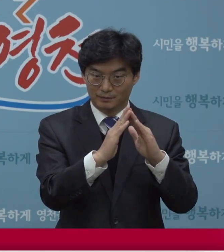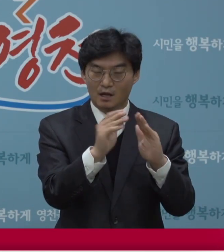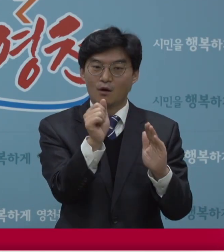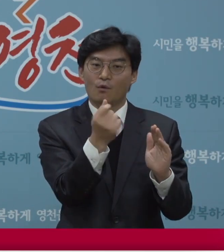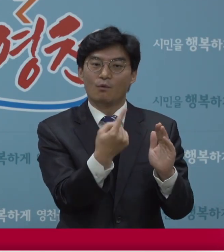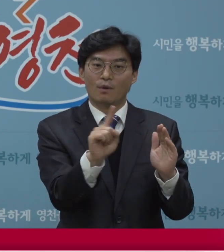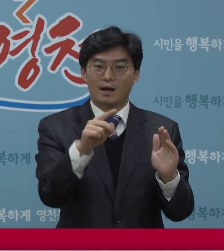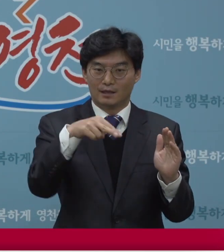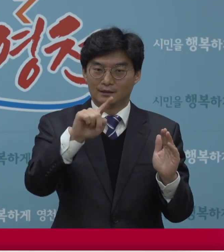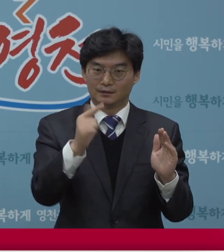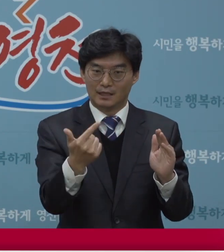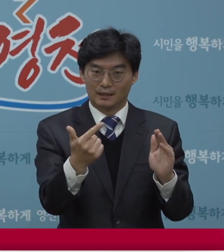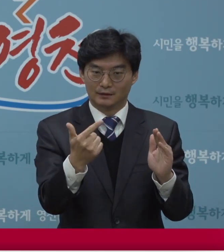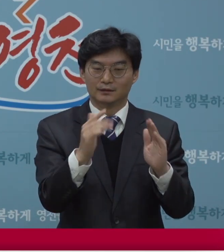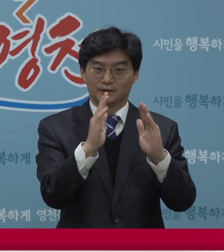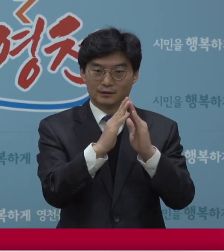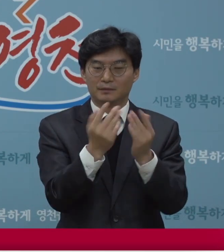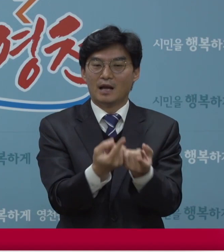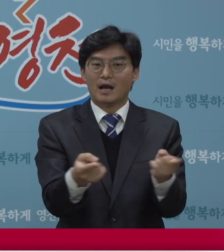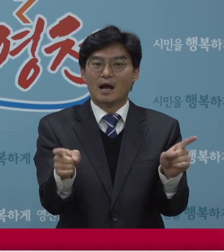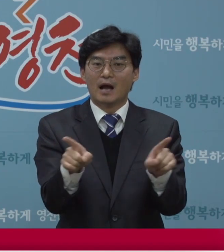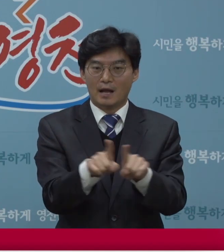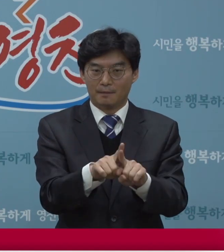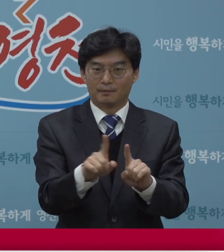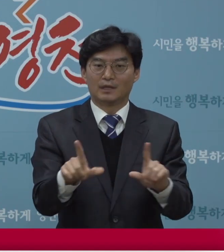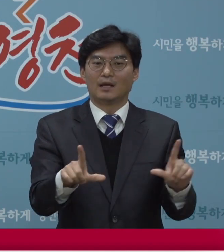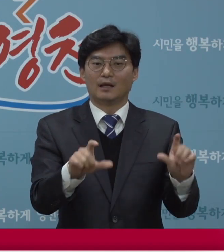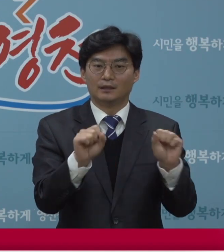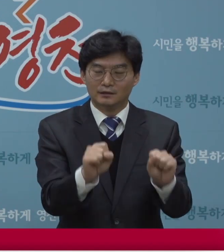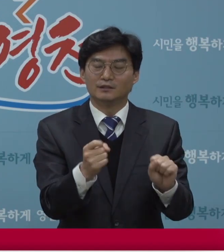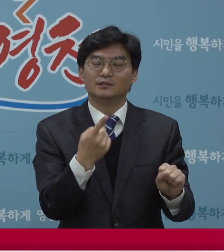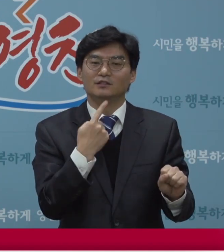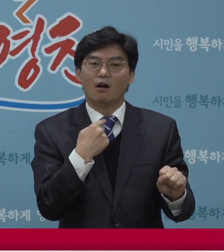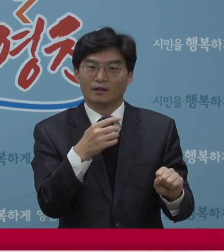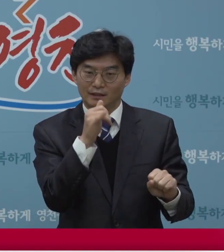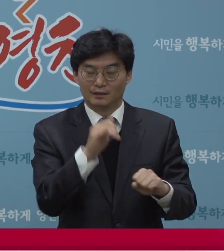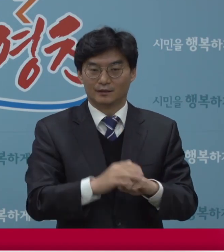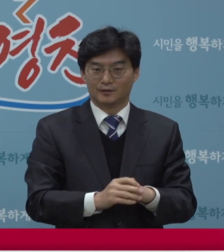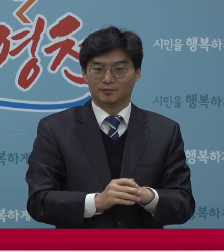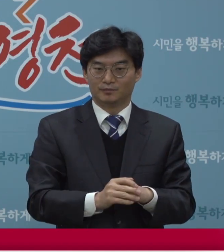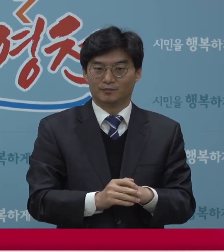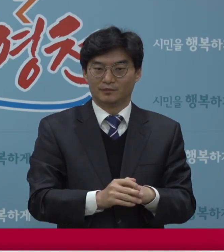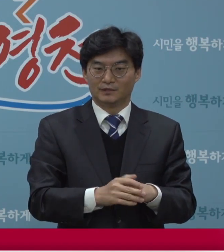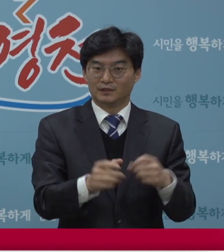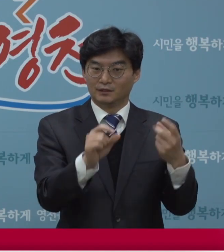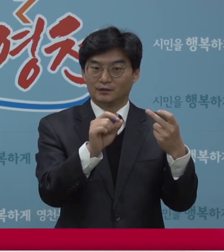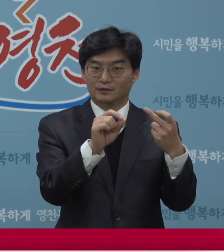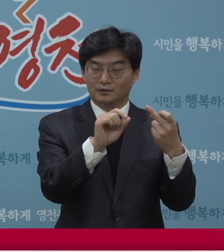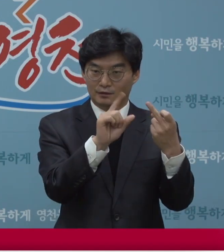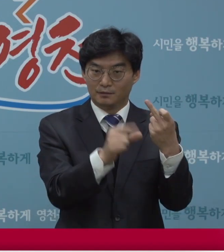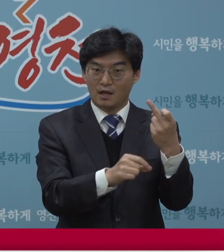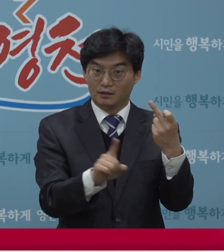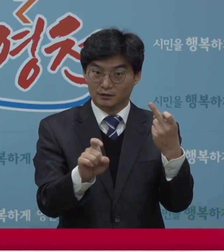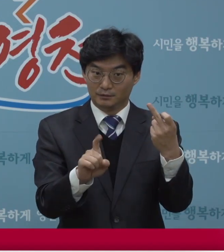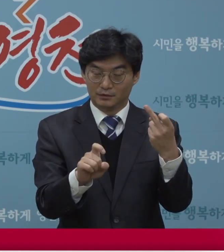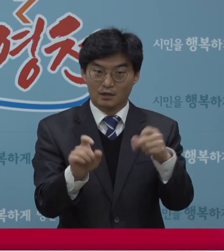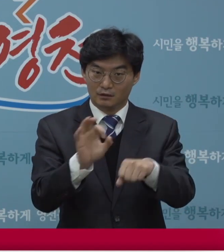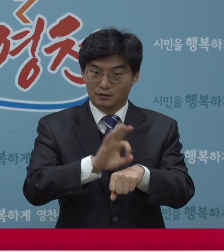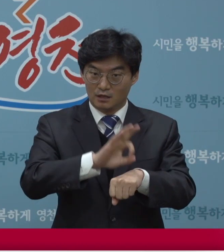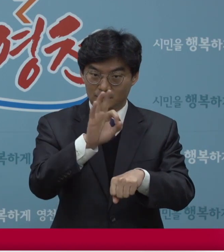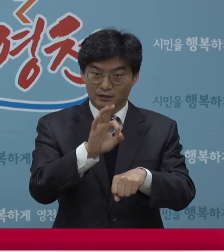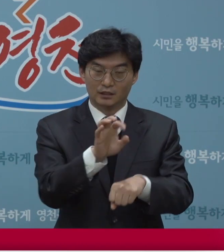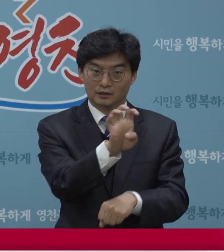화산면 자택에 함께 거주했던 것으로 파악되었습니다. 12월 11일 10시경